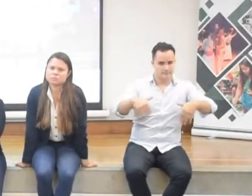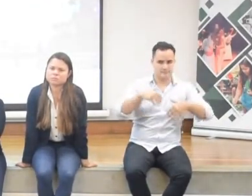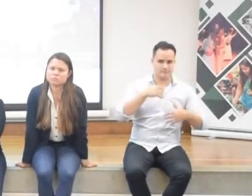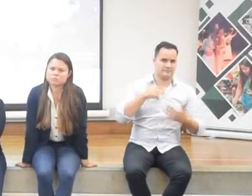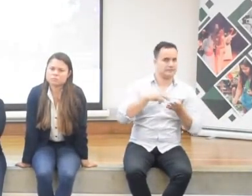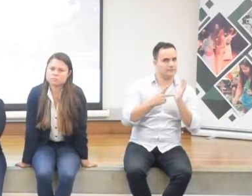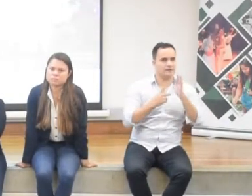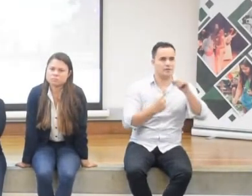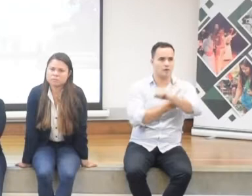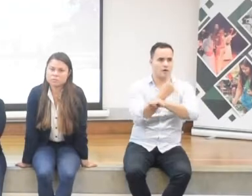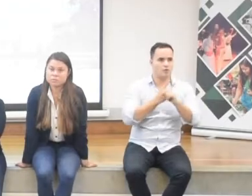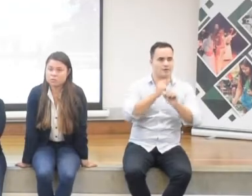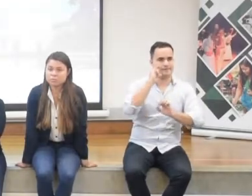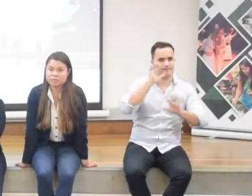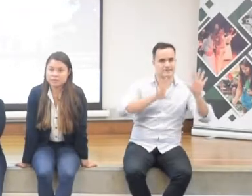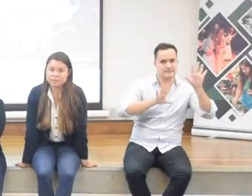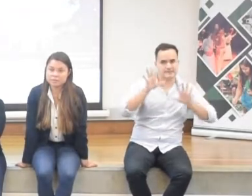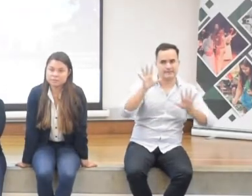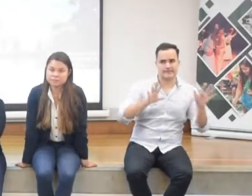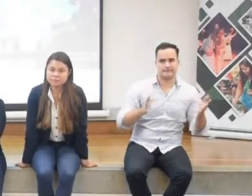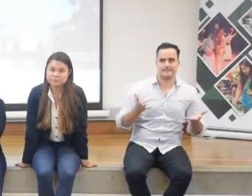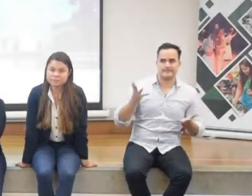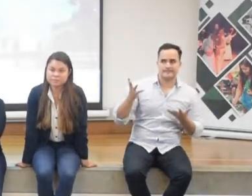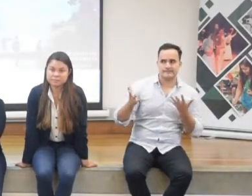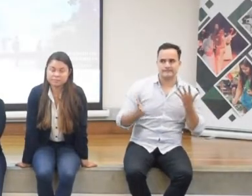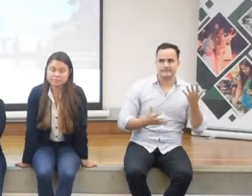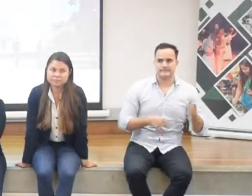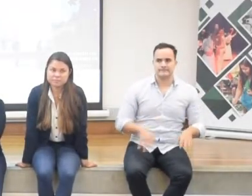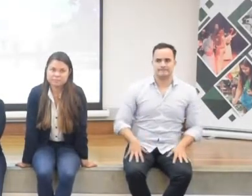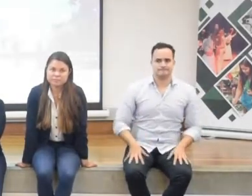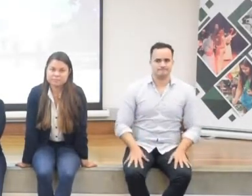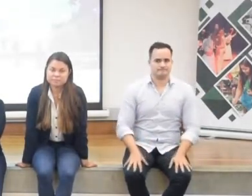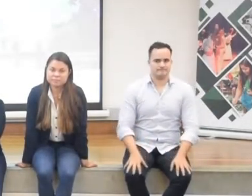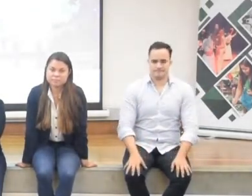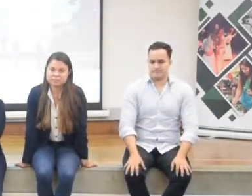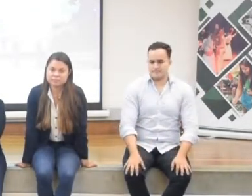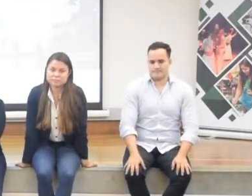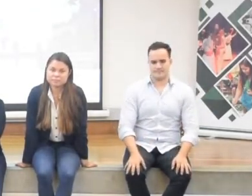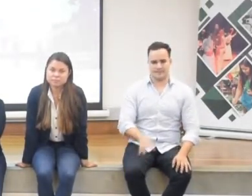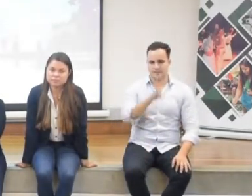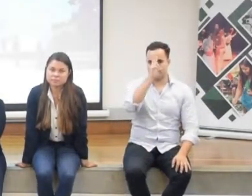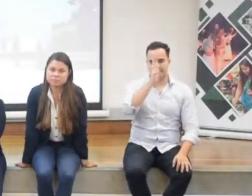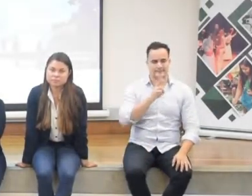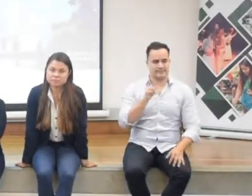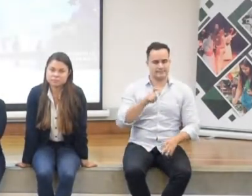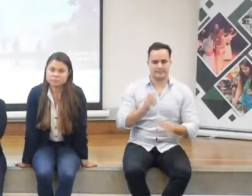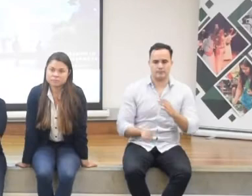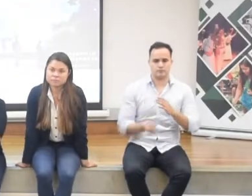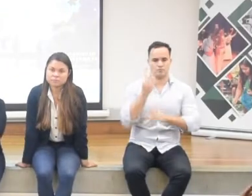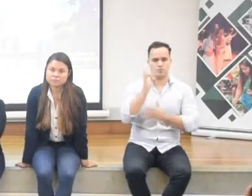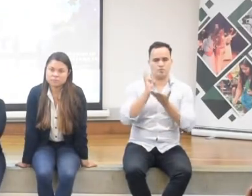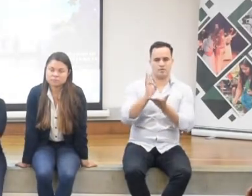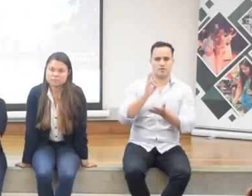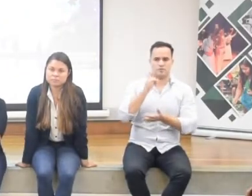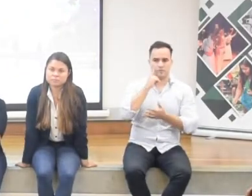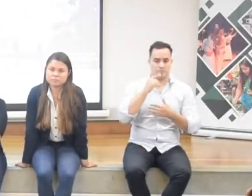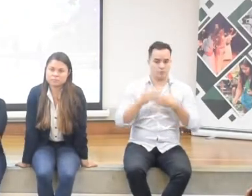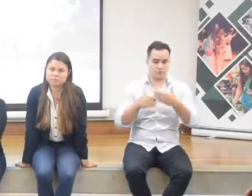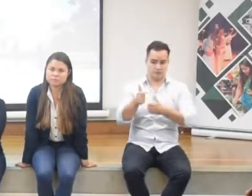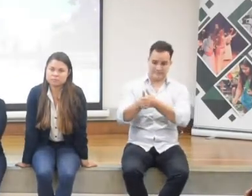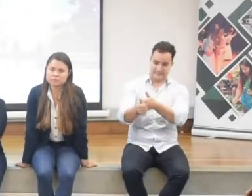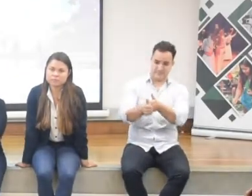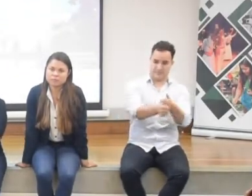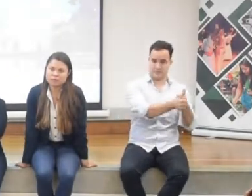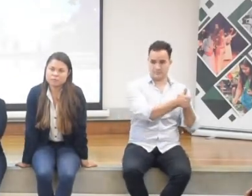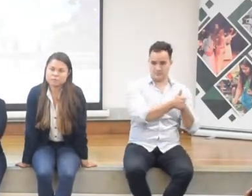hora y es quincenal, y eso a mí me suena que tenemos que armar un modelo para hacer seguimiento de procesos. Habría